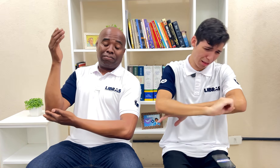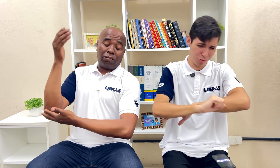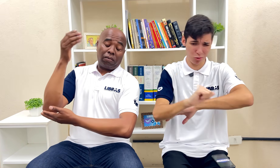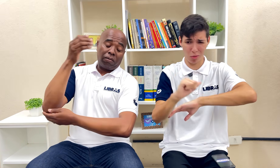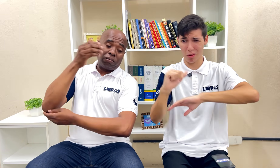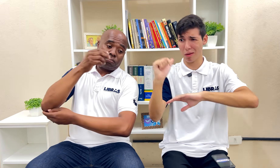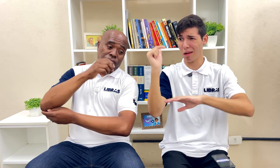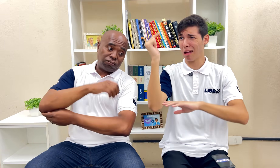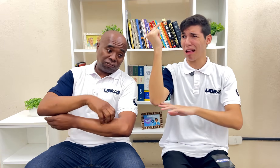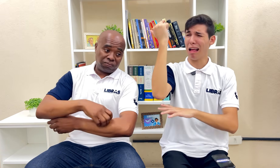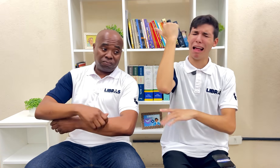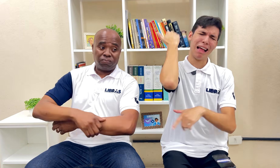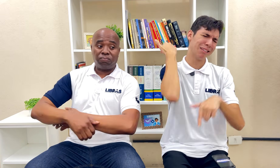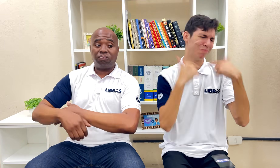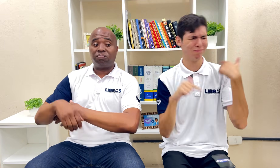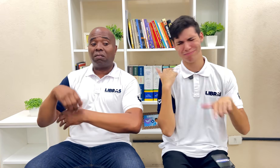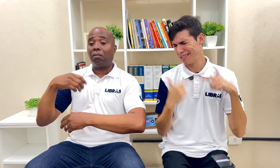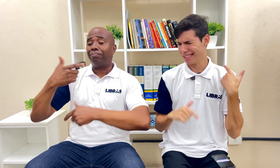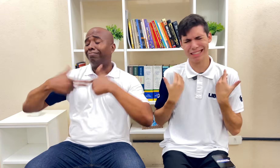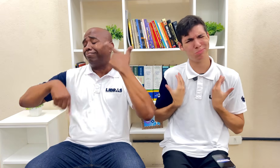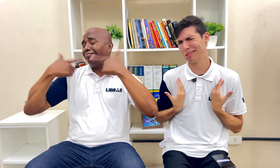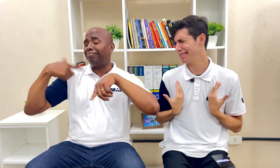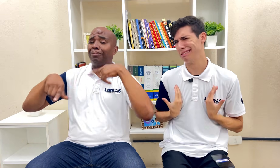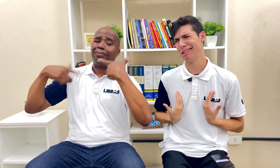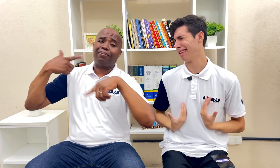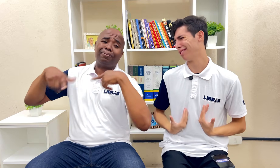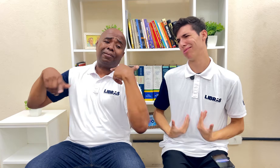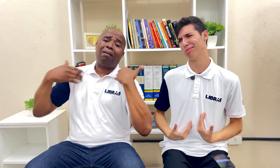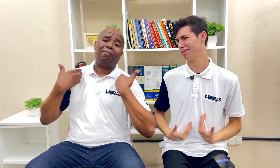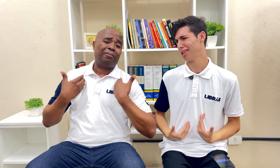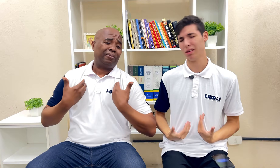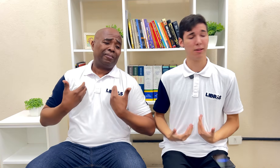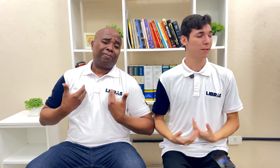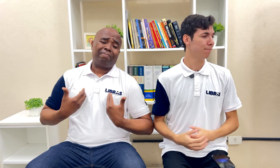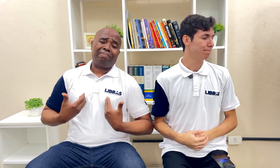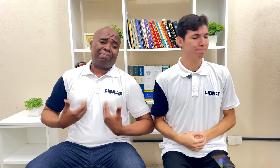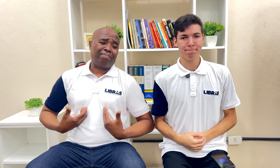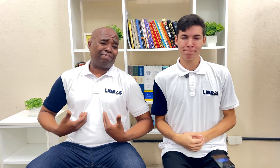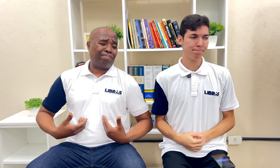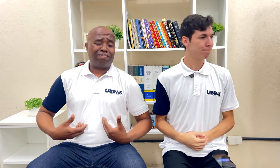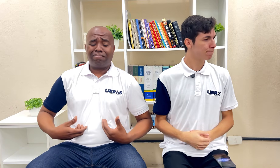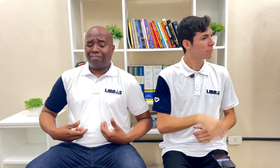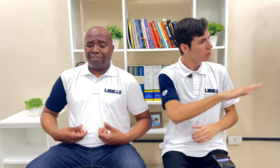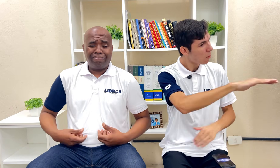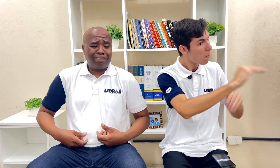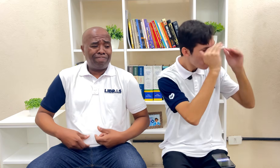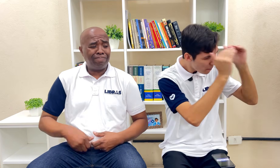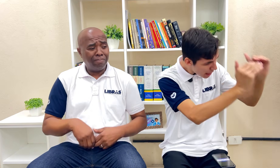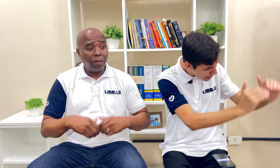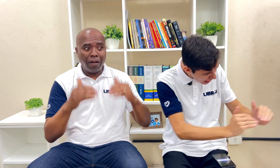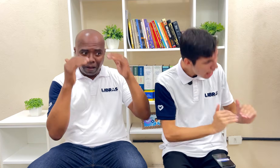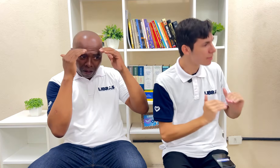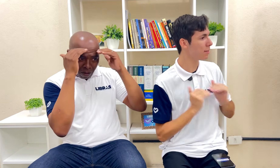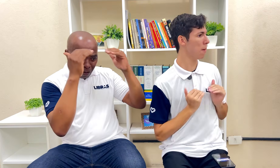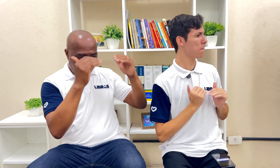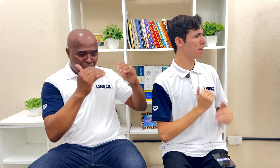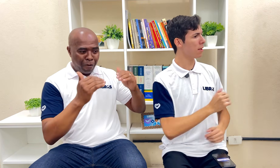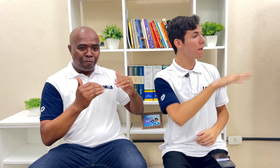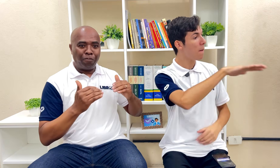Trabalhamos toda noite sem parar. Então Jesus